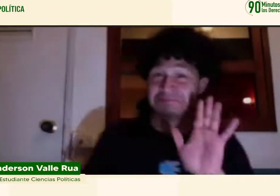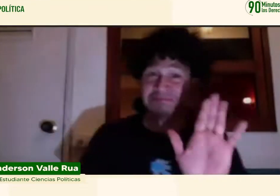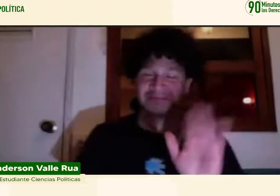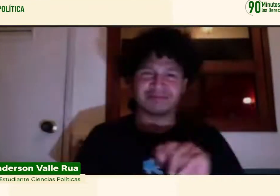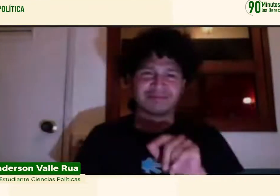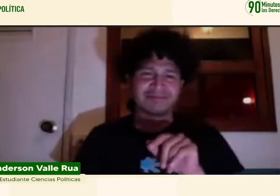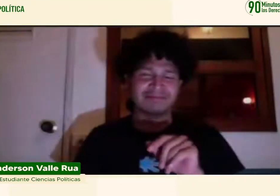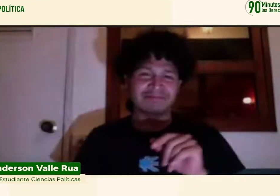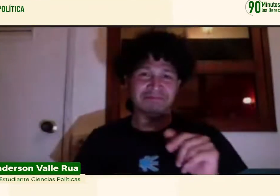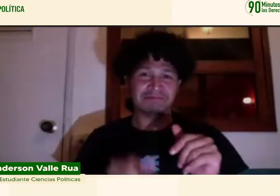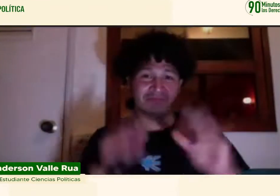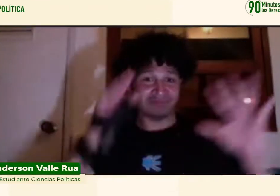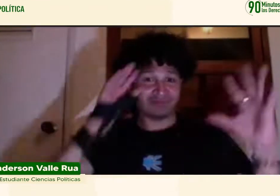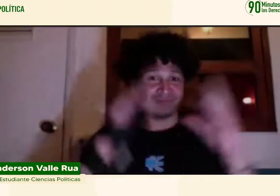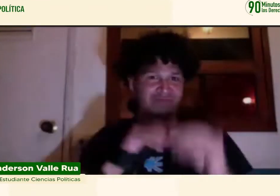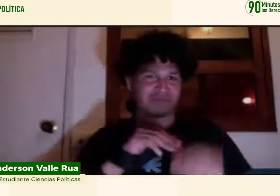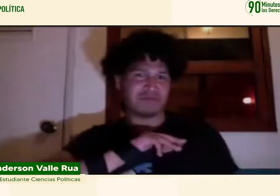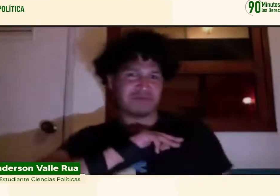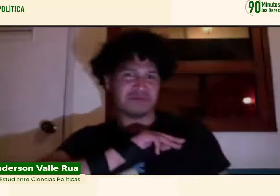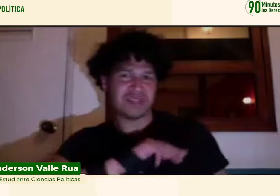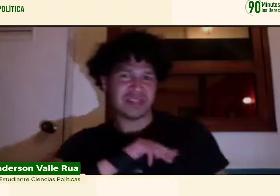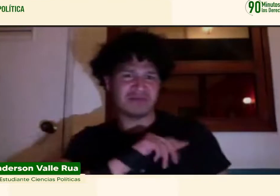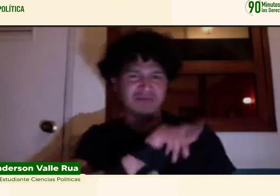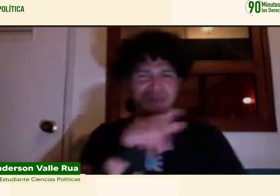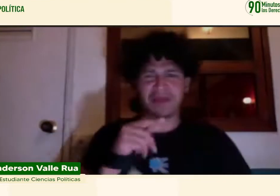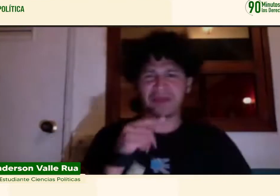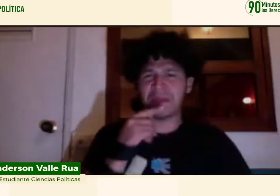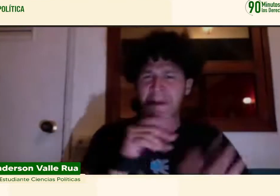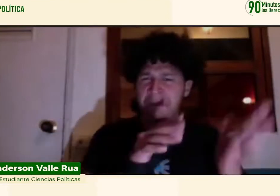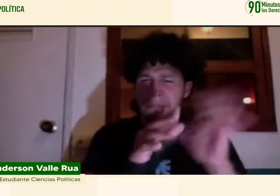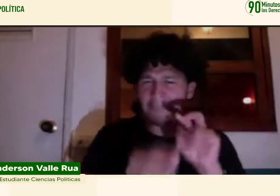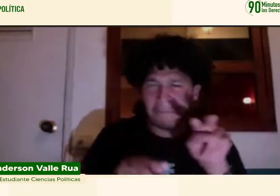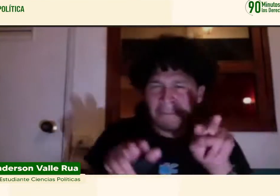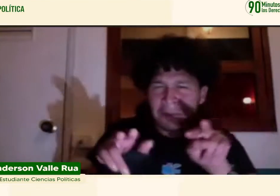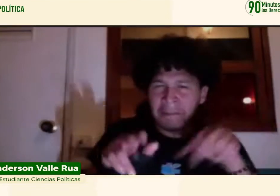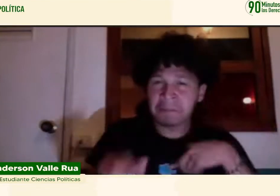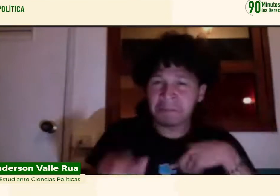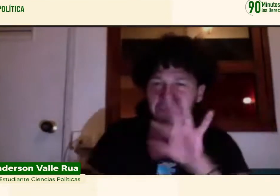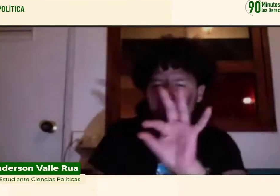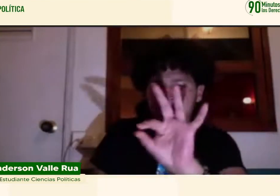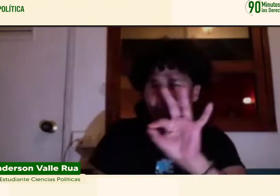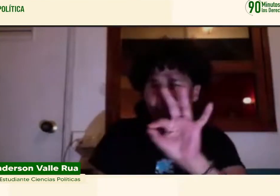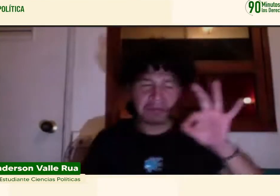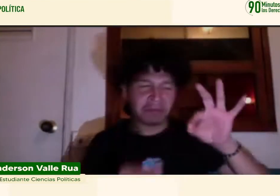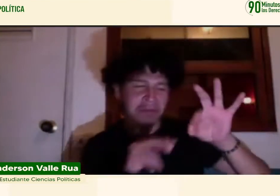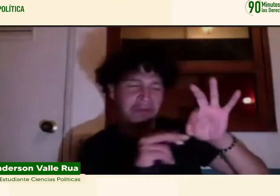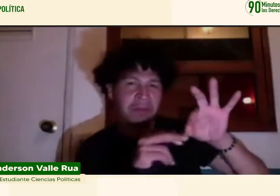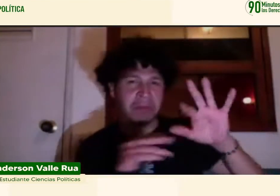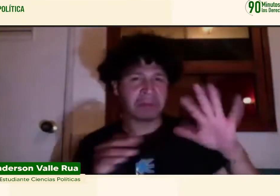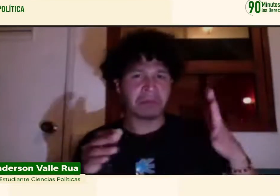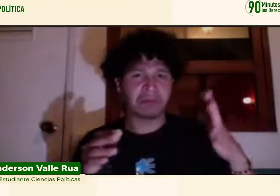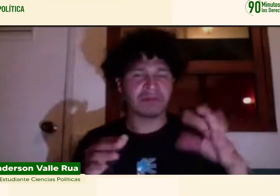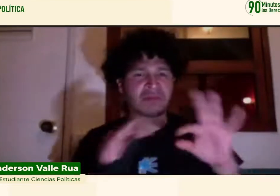una pregunta pero antes de hacer la pregunta también el contexto de que nos trae mar el cual estoy de acuerdo y